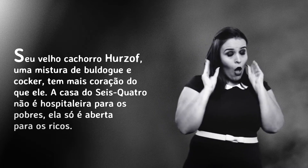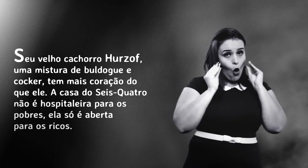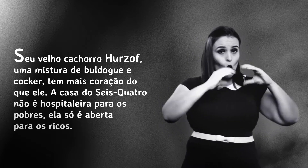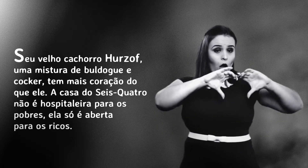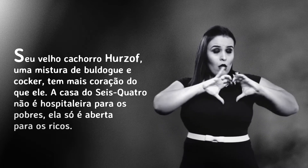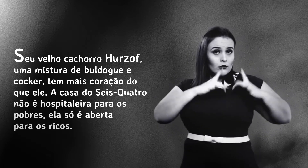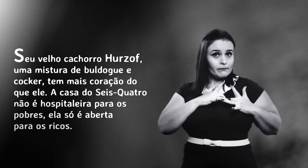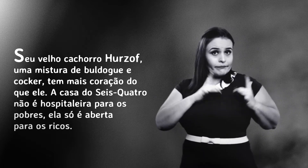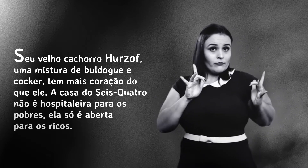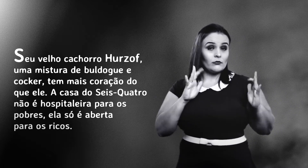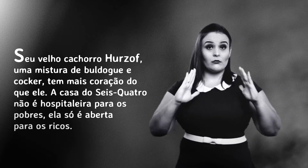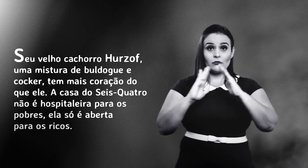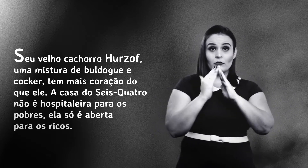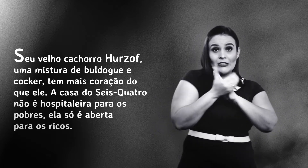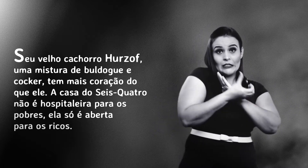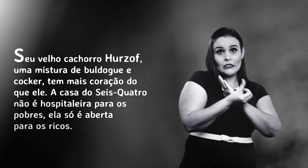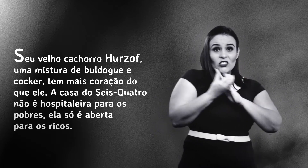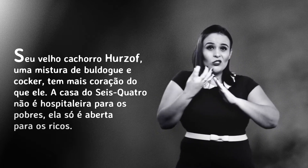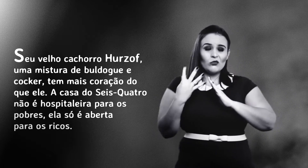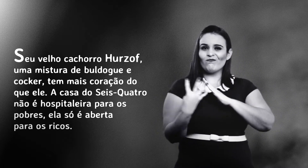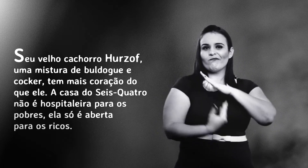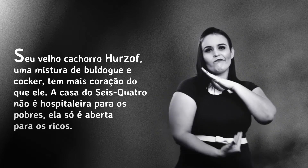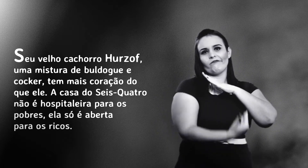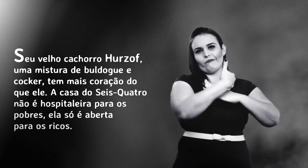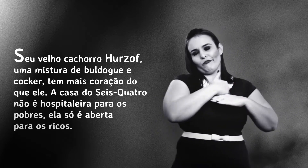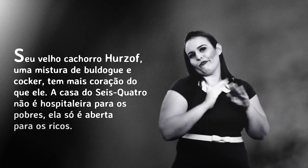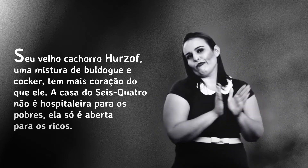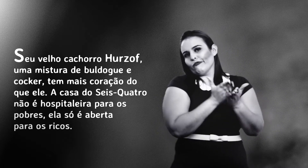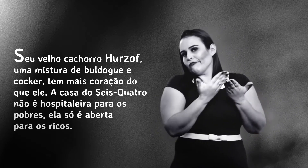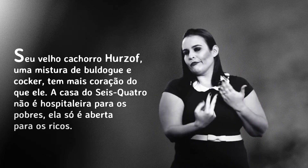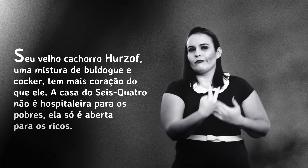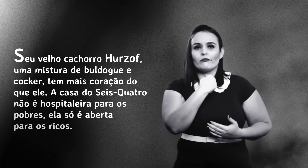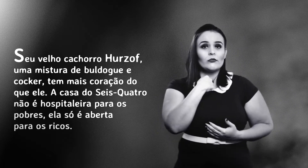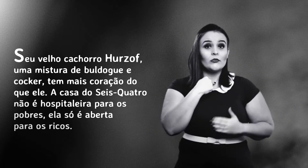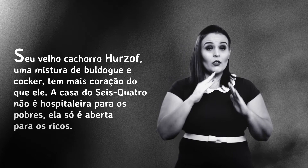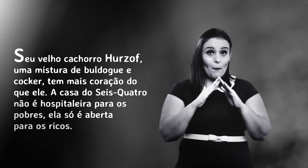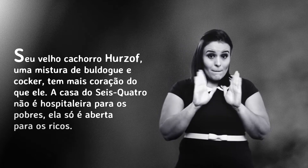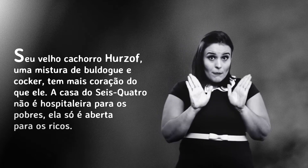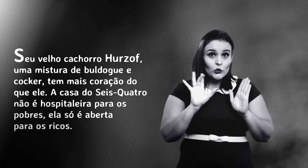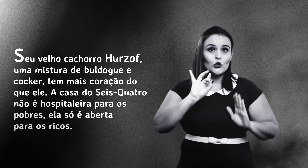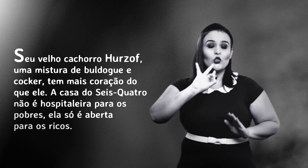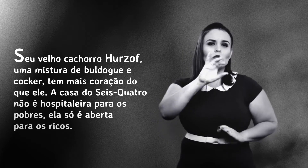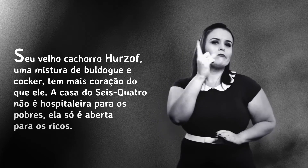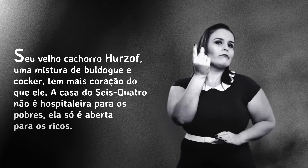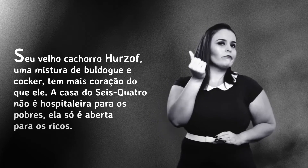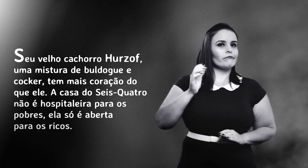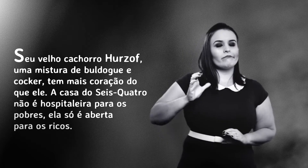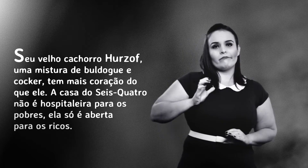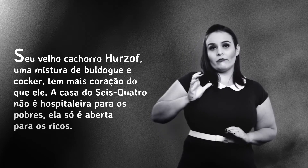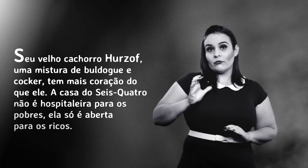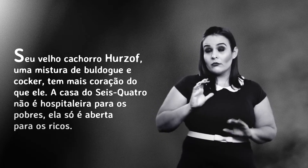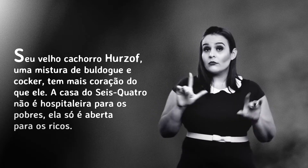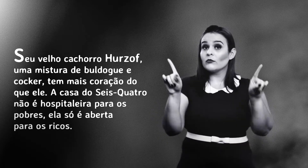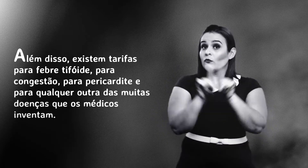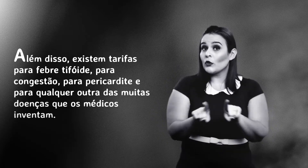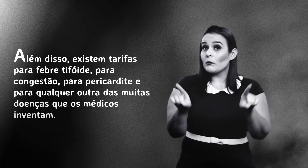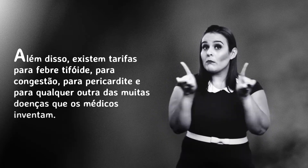ele. A casa do 64 não é hospitaleira para os pobres, ela só é aberta para os ricos. Além